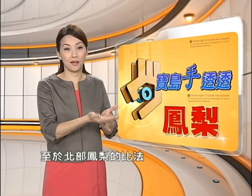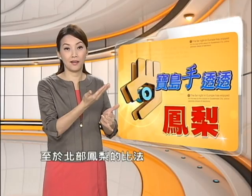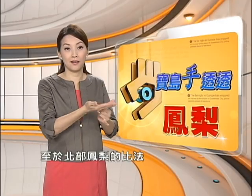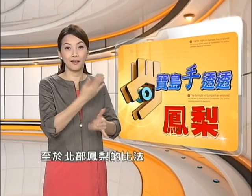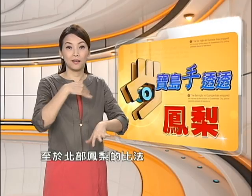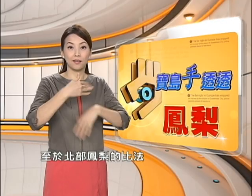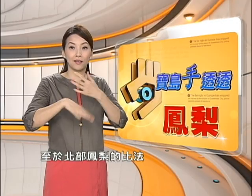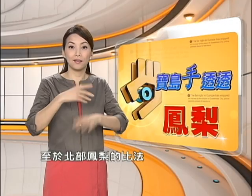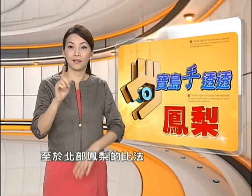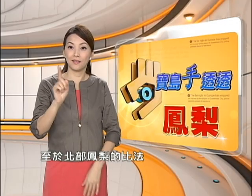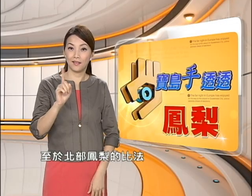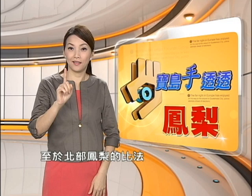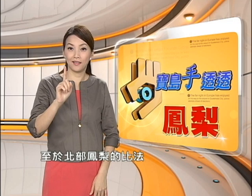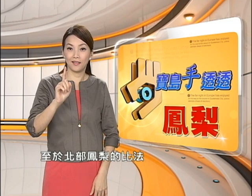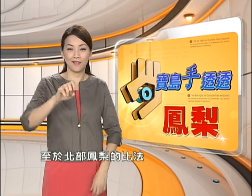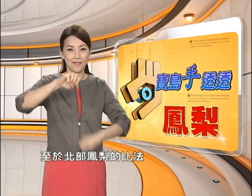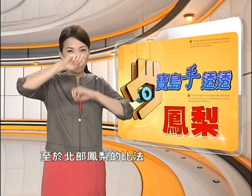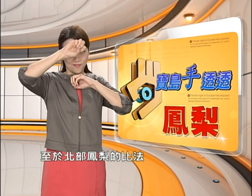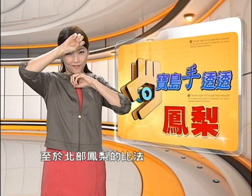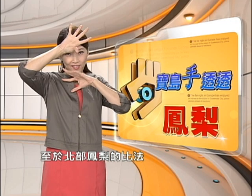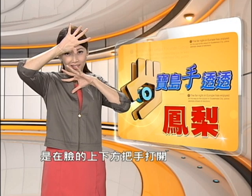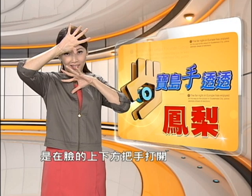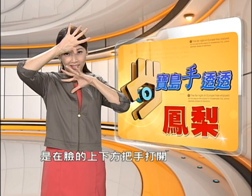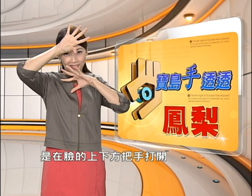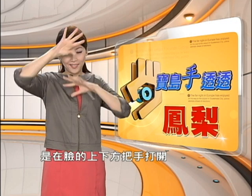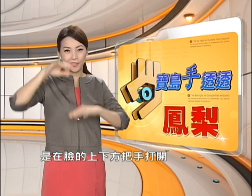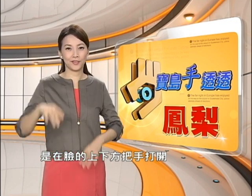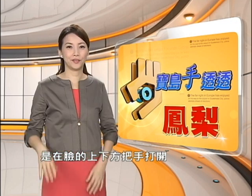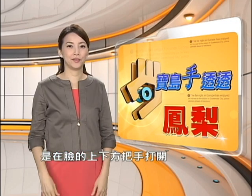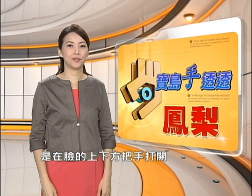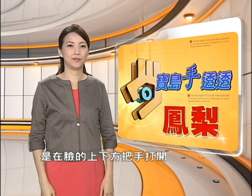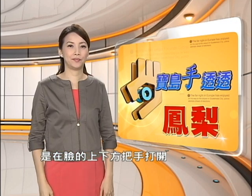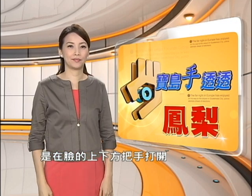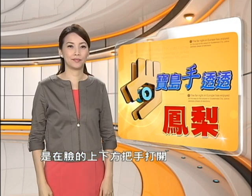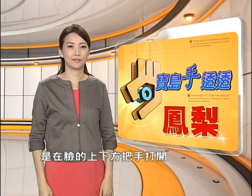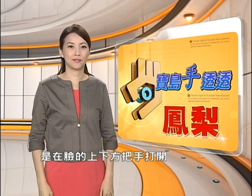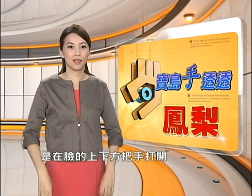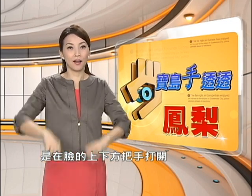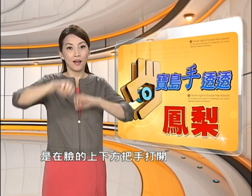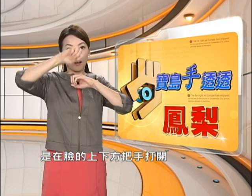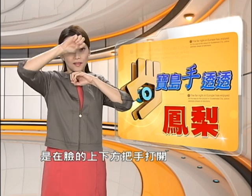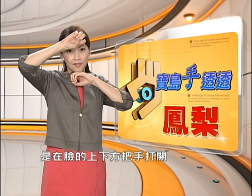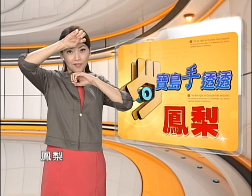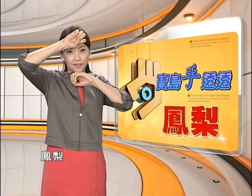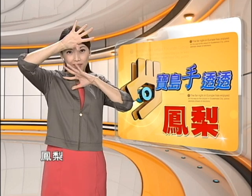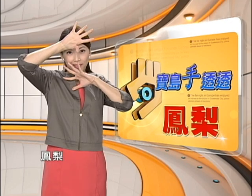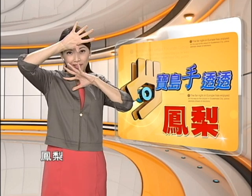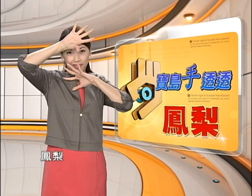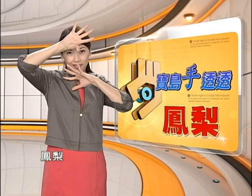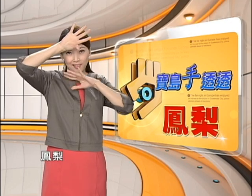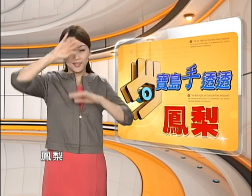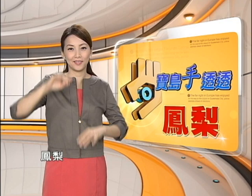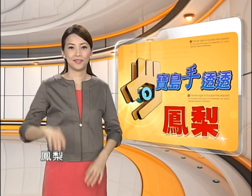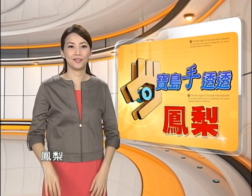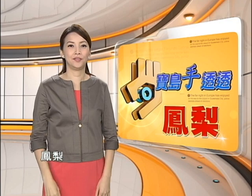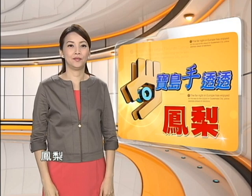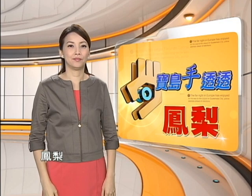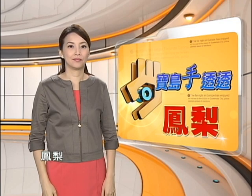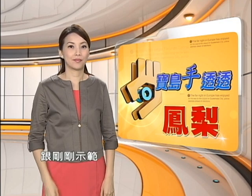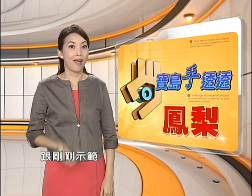至于北部凤梨的笔法，是在脸的上下方把手打开，凤梨。跟刚